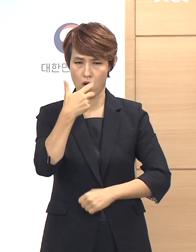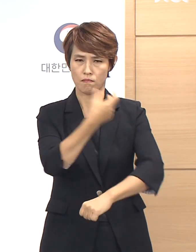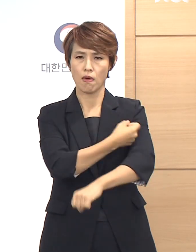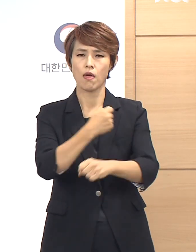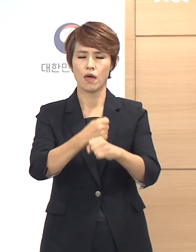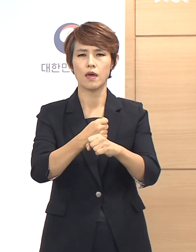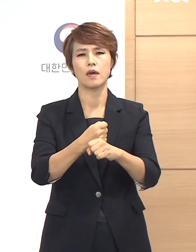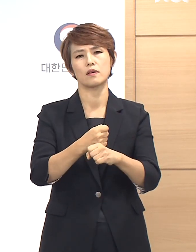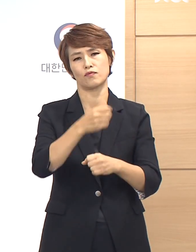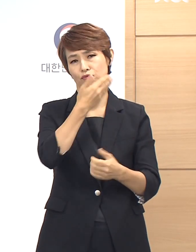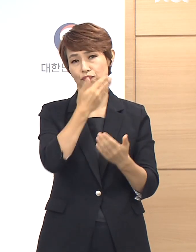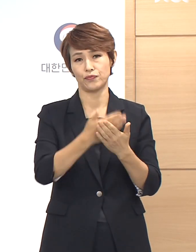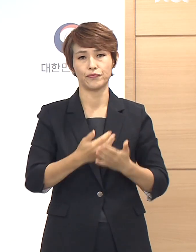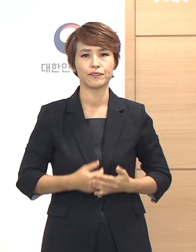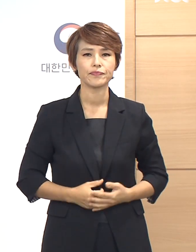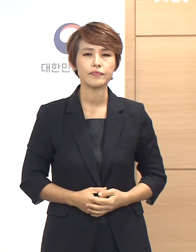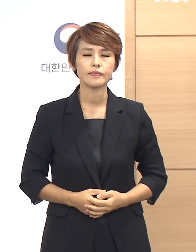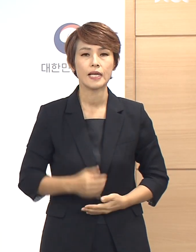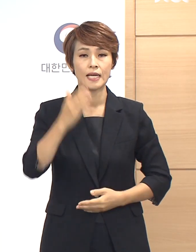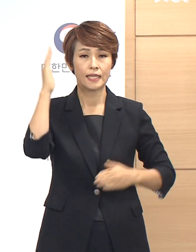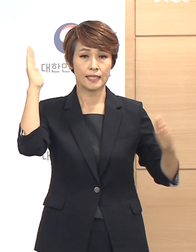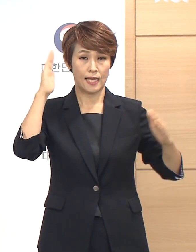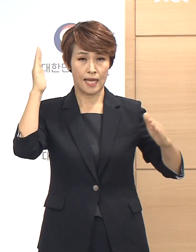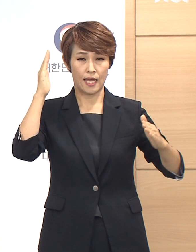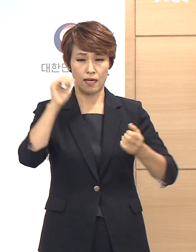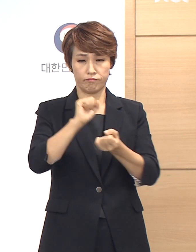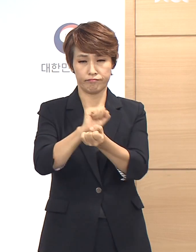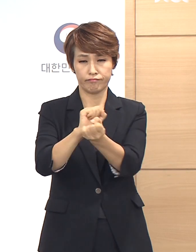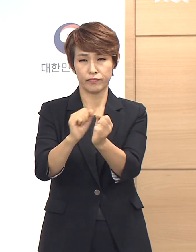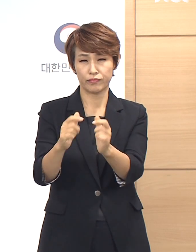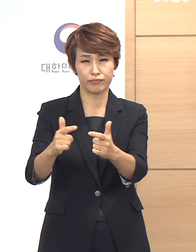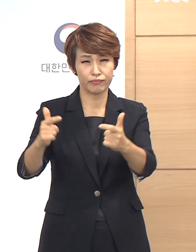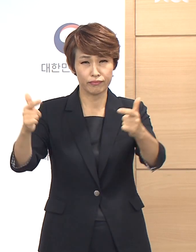게 필요하다고 보고요. 청소년 감염 증가는